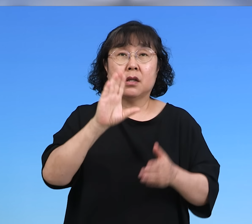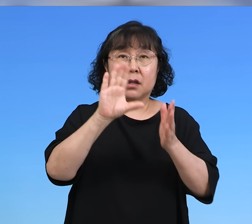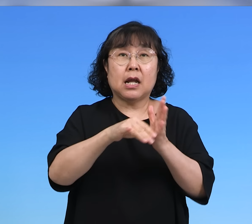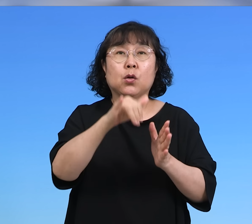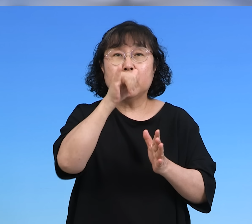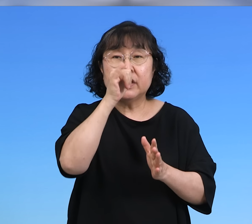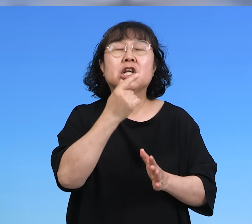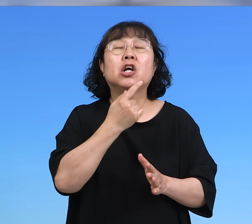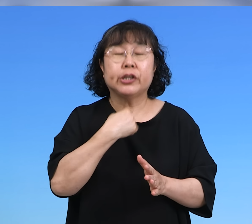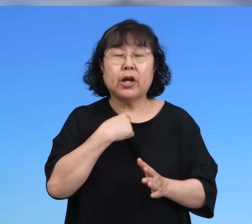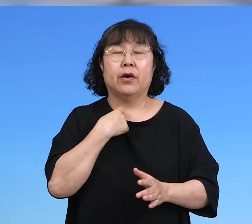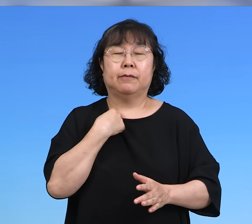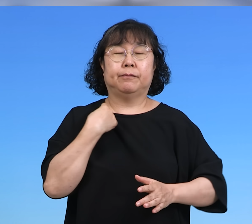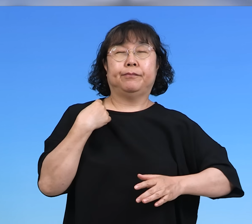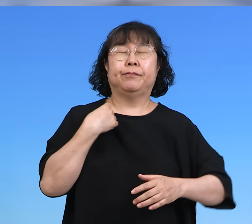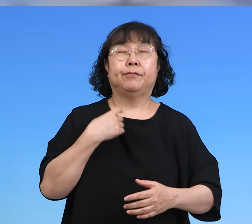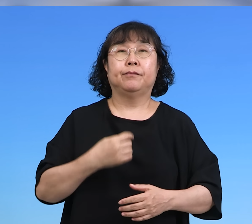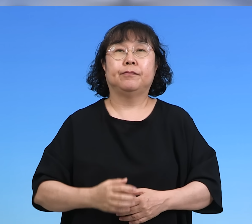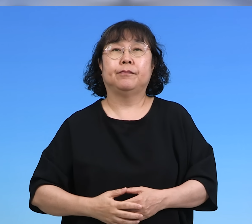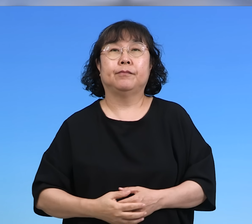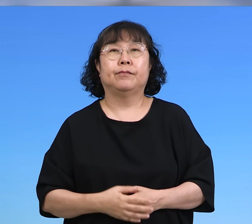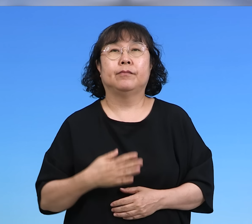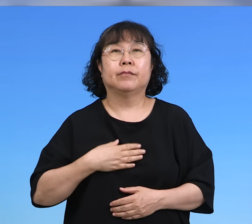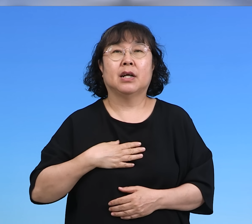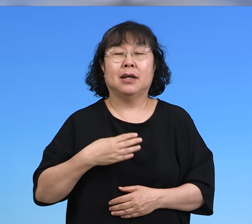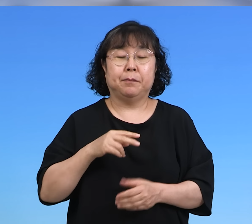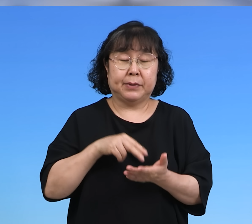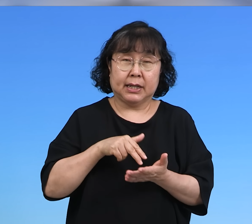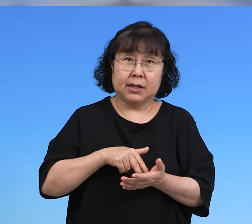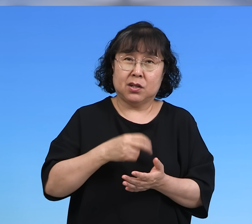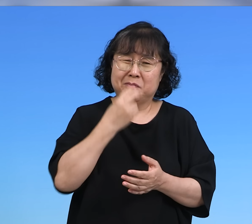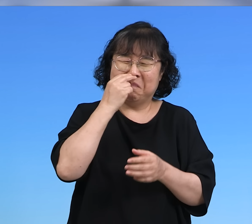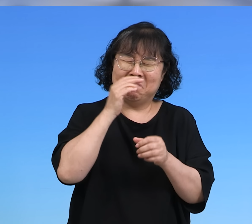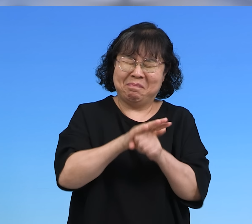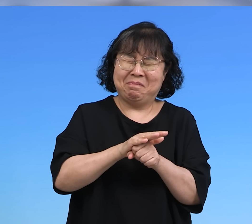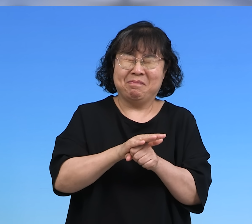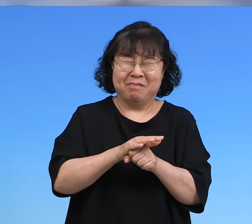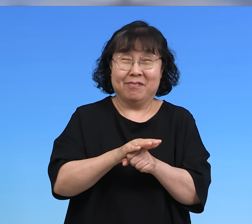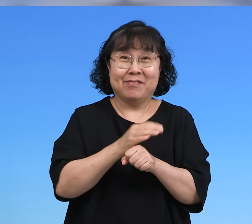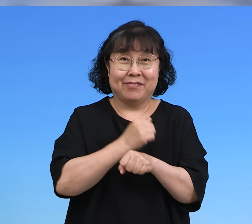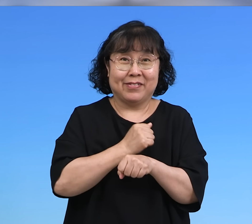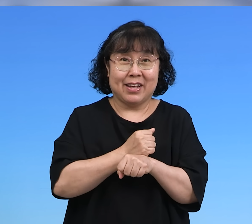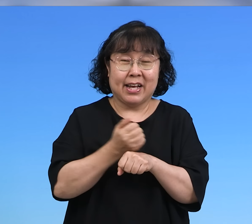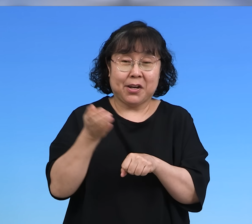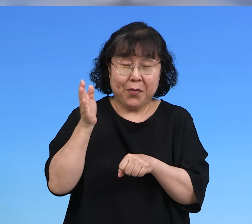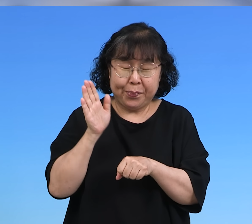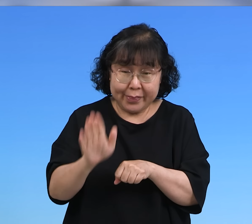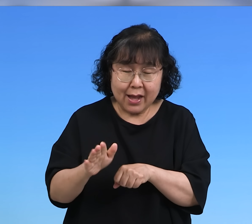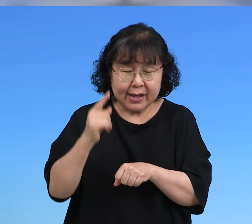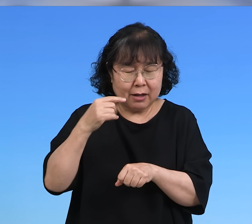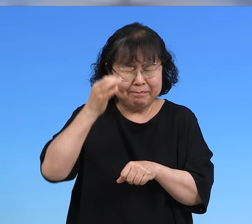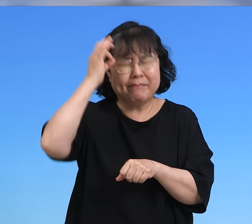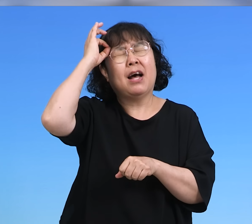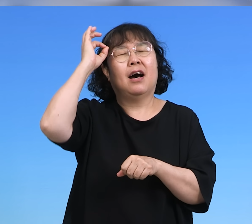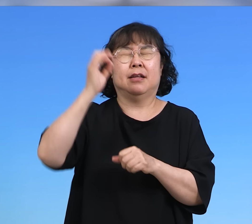하고 그랬었던 것 같아요. 제 기억에 억울했거든요. 그러고 나서 제가